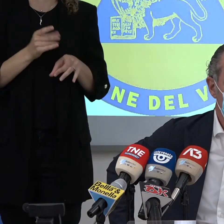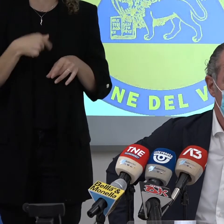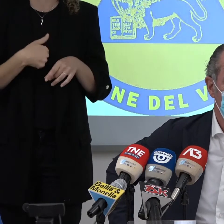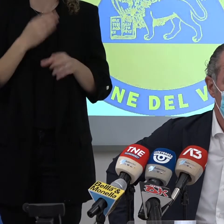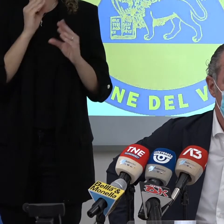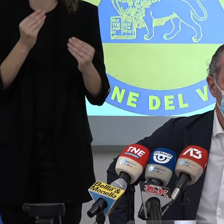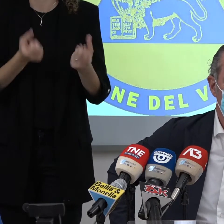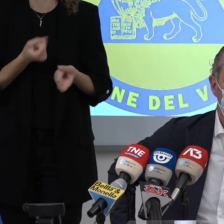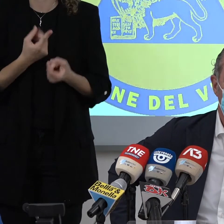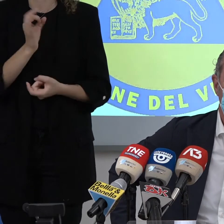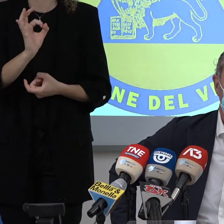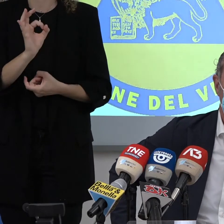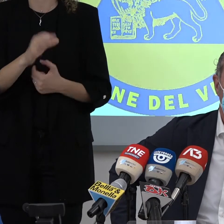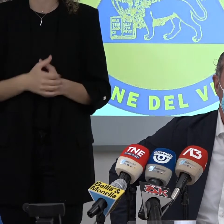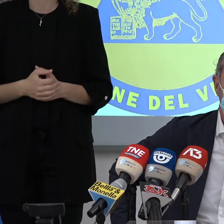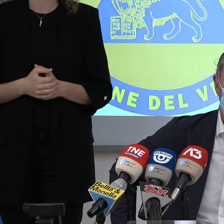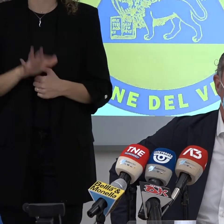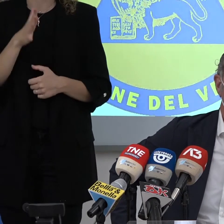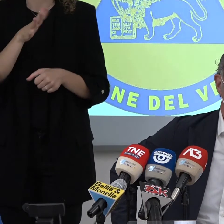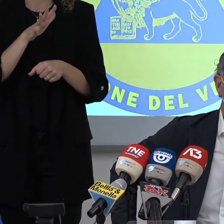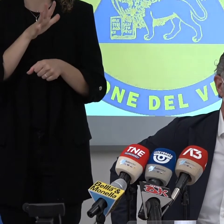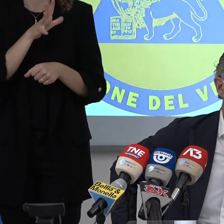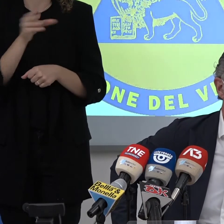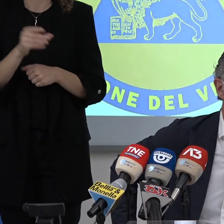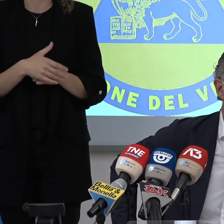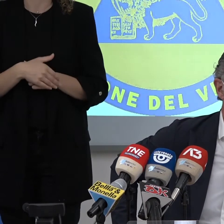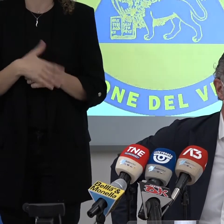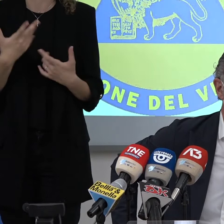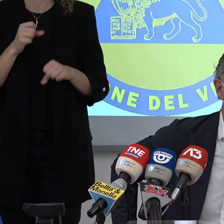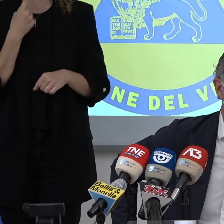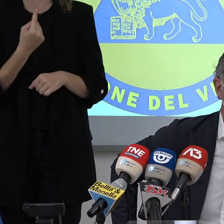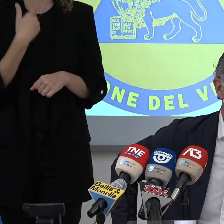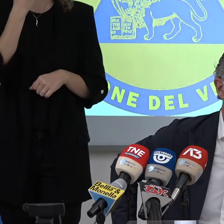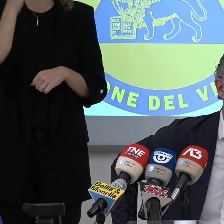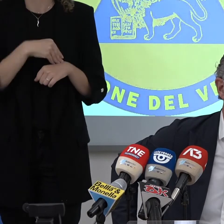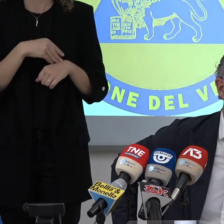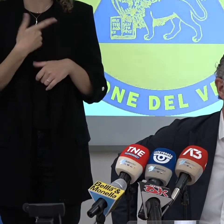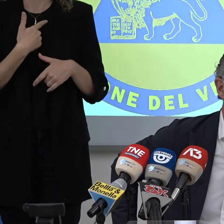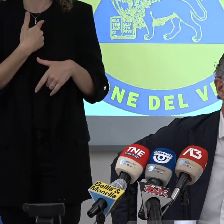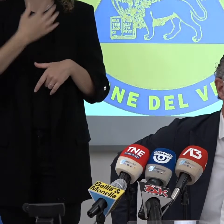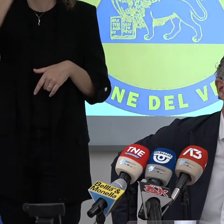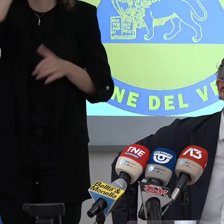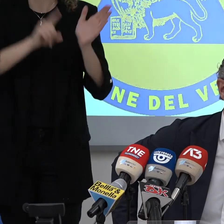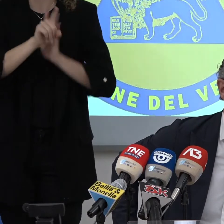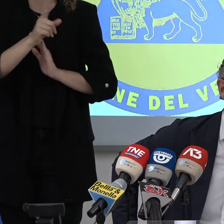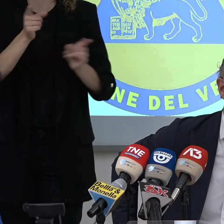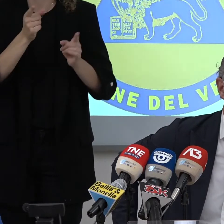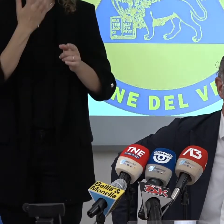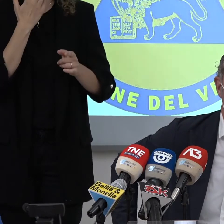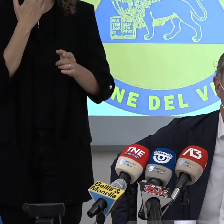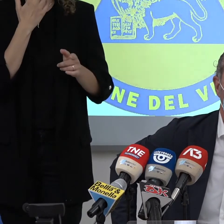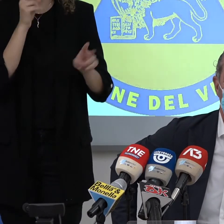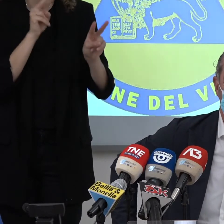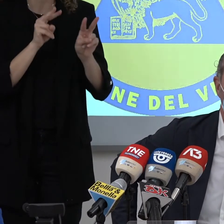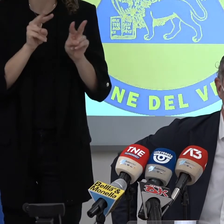sono asintomatici, della serie tu potresti dire come se andassi a cercare il virus dell'influenza d'estate,